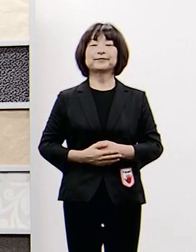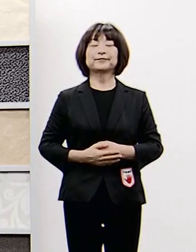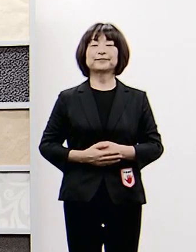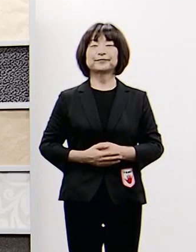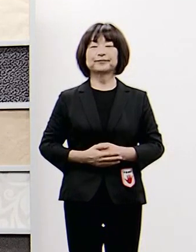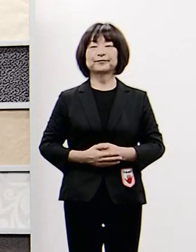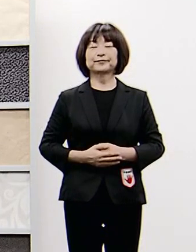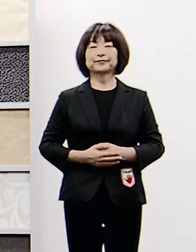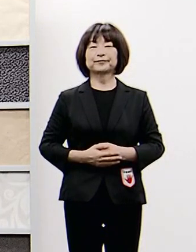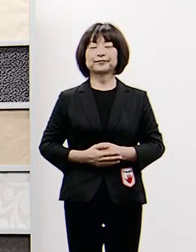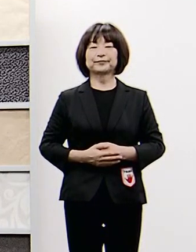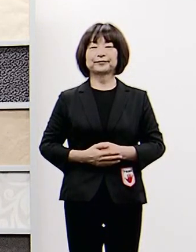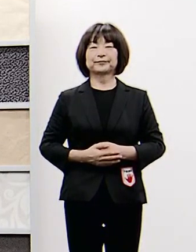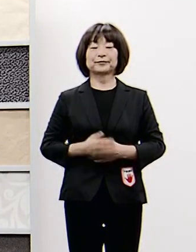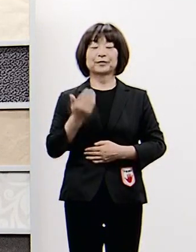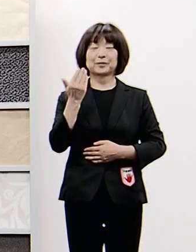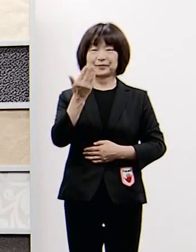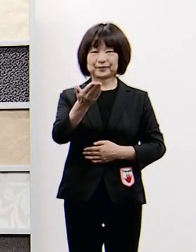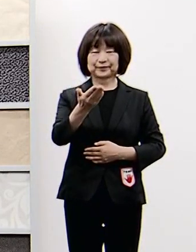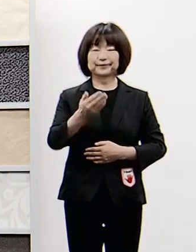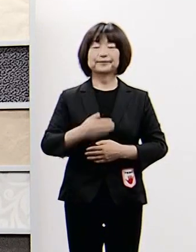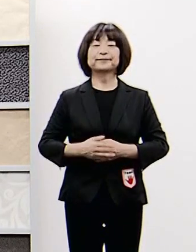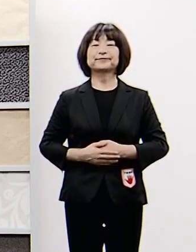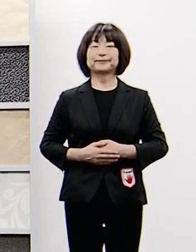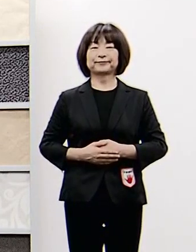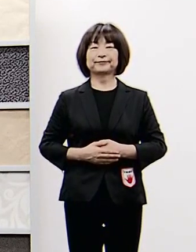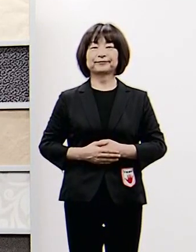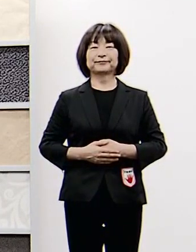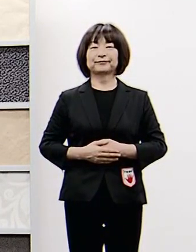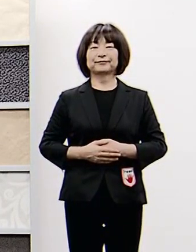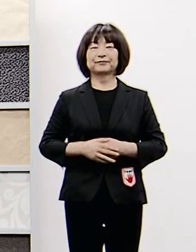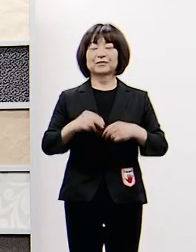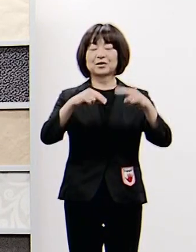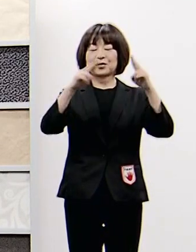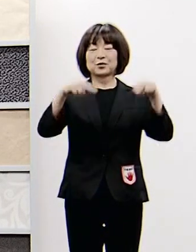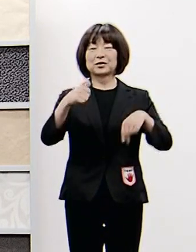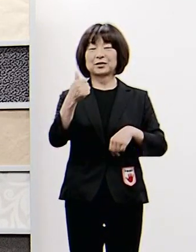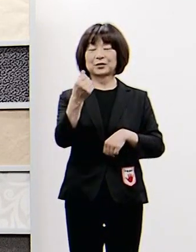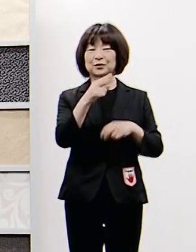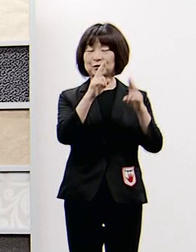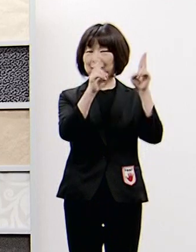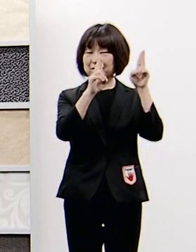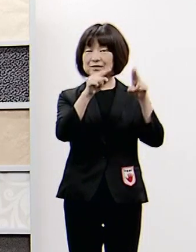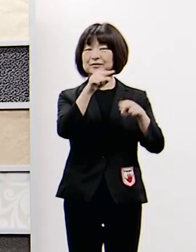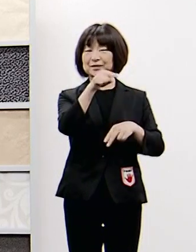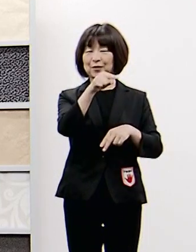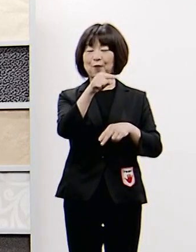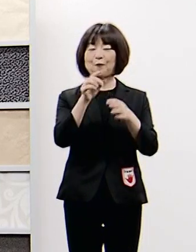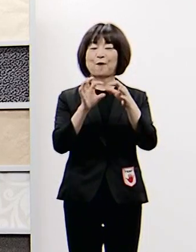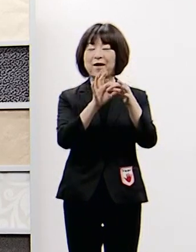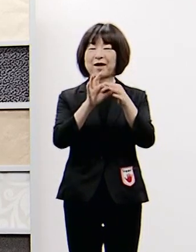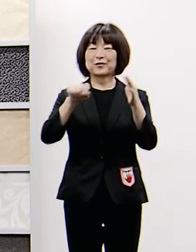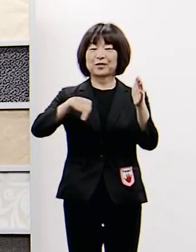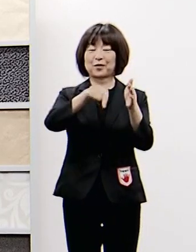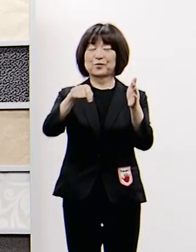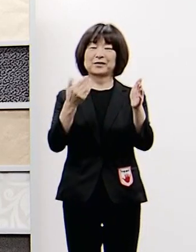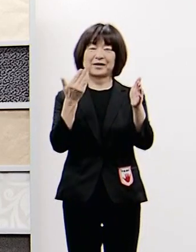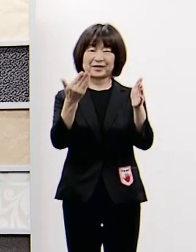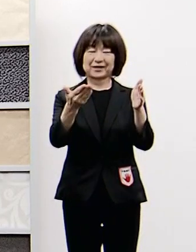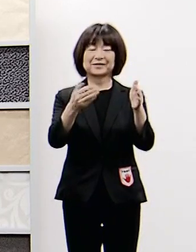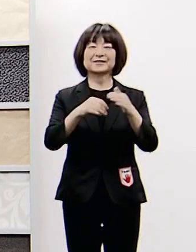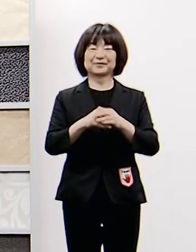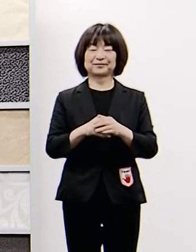産経さん産経新聞平尾です富士急行さんとの関係ですが今回そのいろんな未来志向で